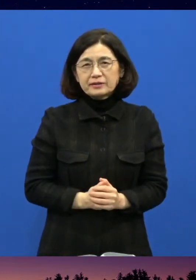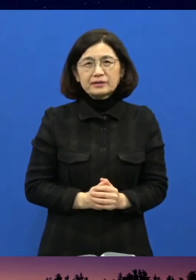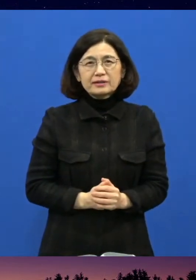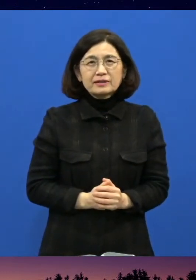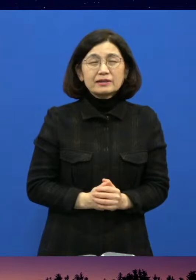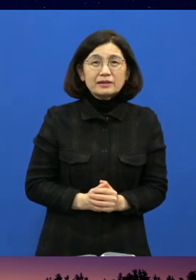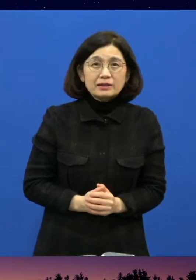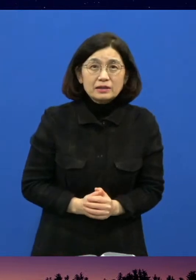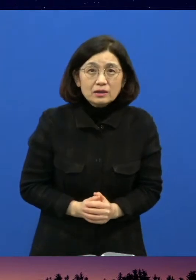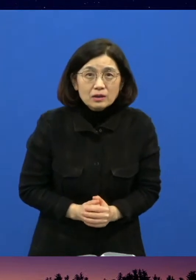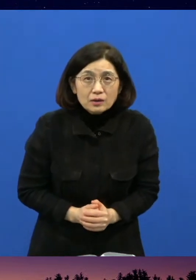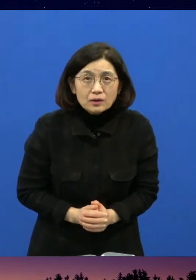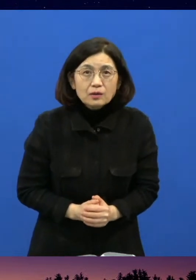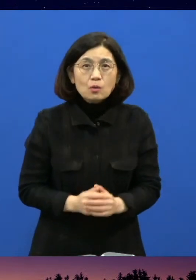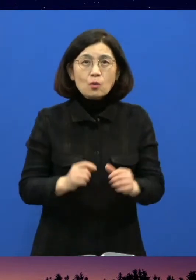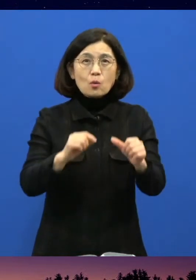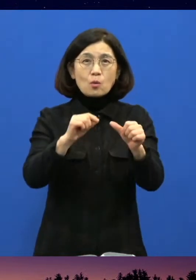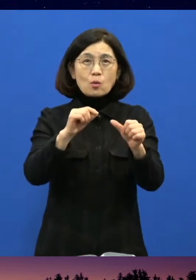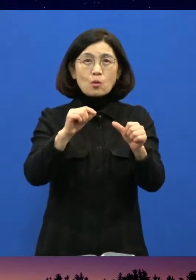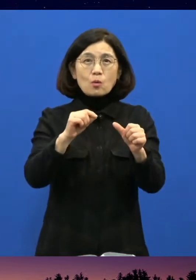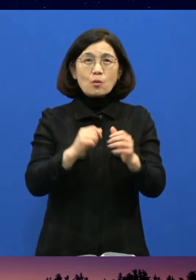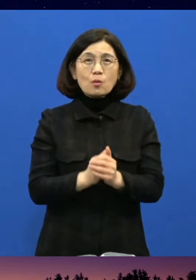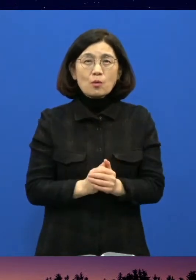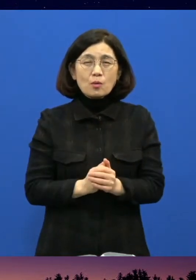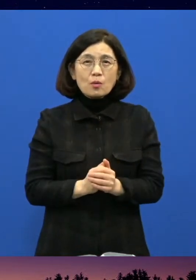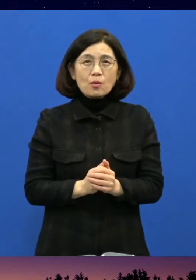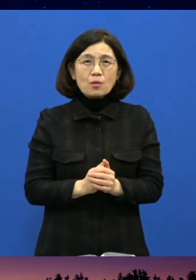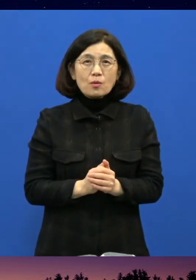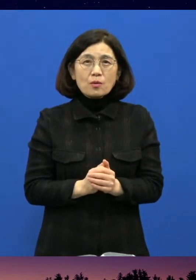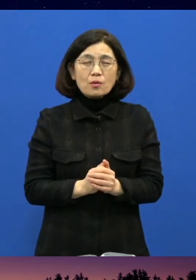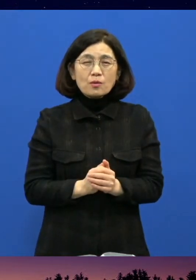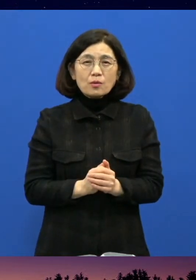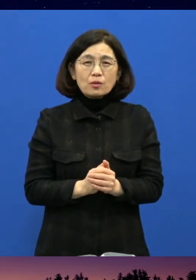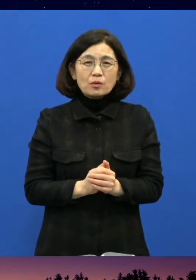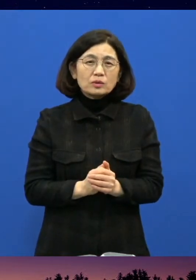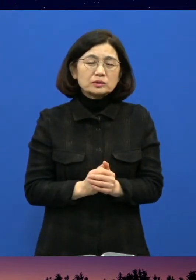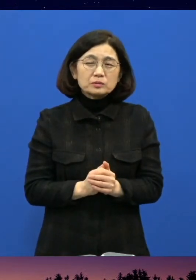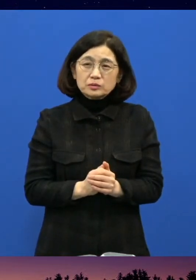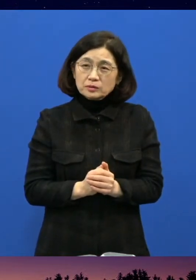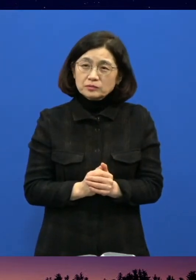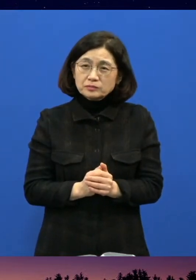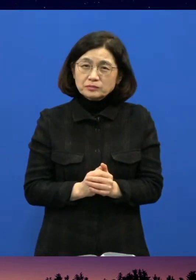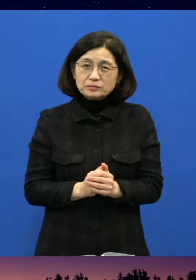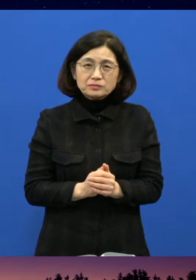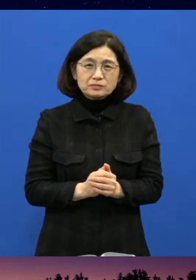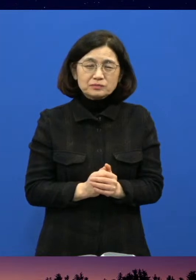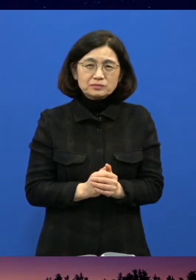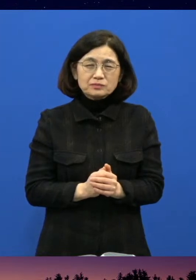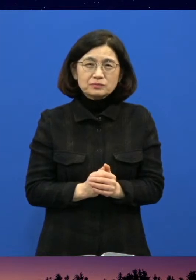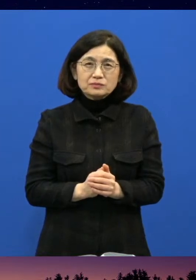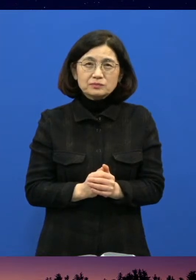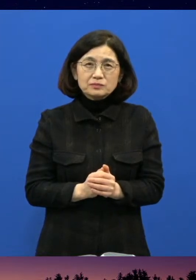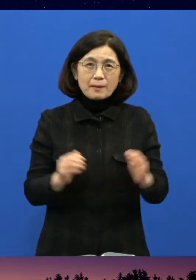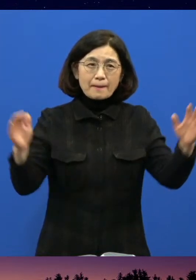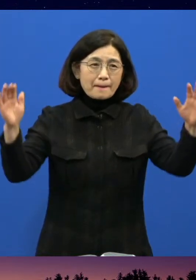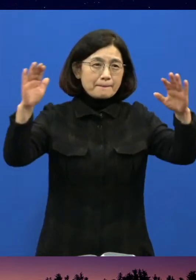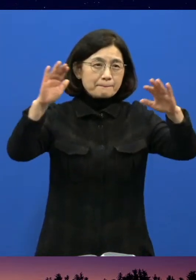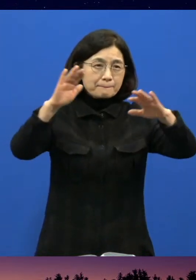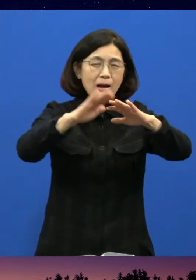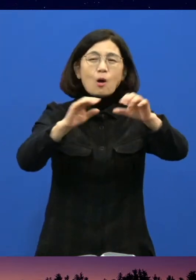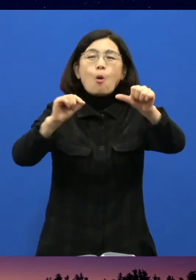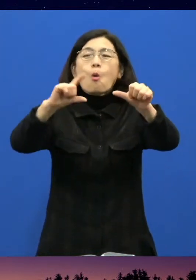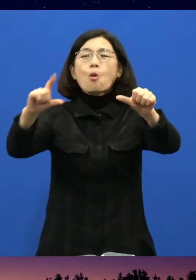정도 되면 이제 다 새롭게 시작이 되는 역사가 있기를 바라겠습니다. 그래서 밤샘처럼 5월부터